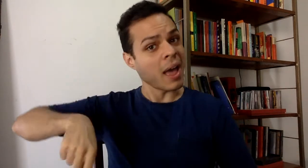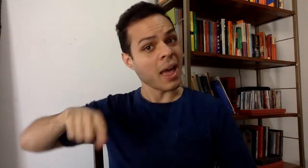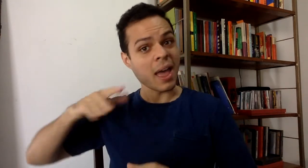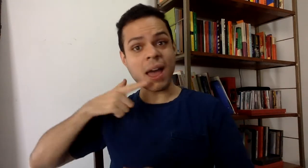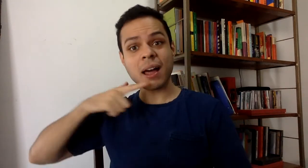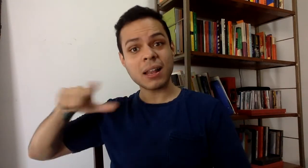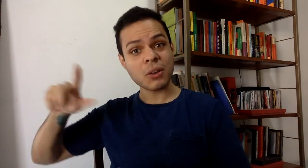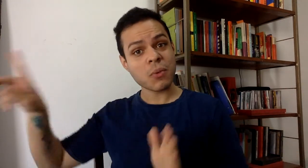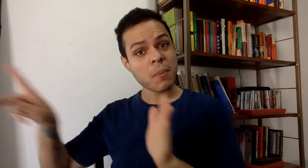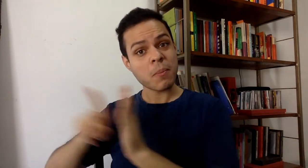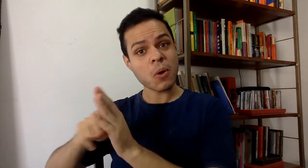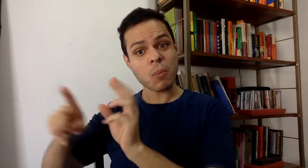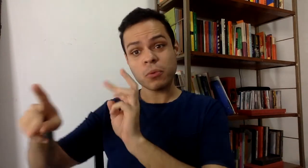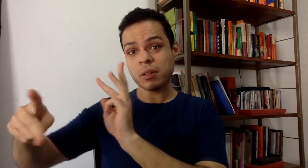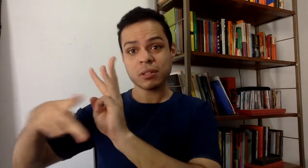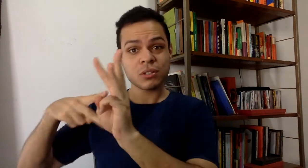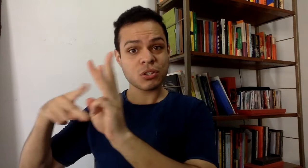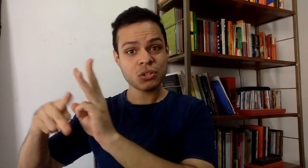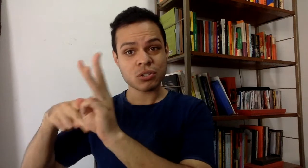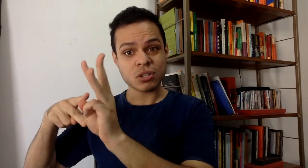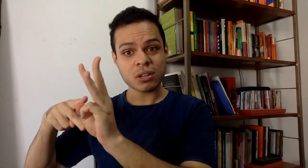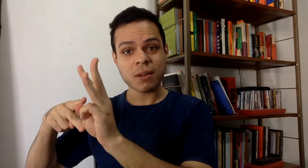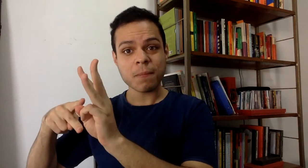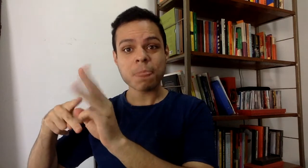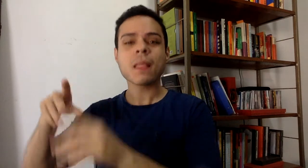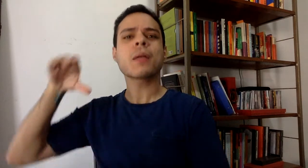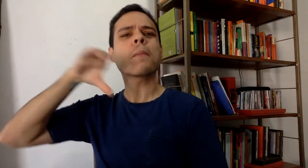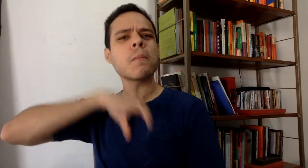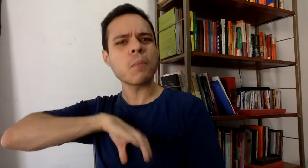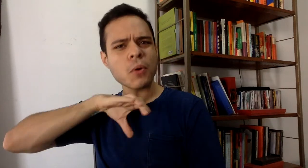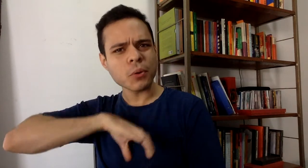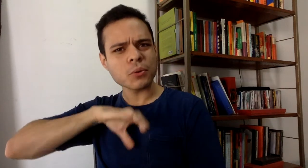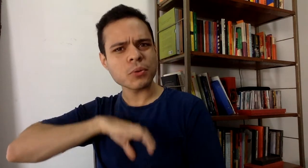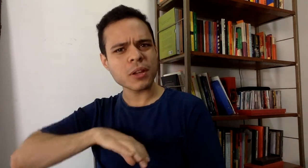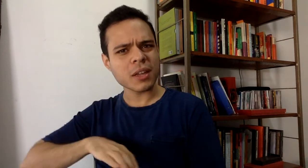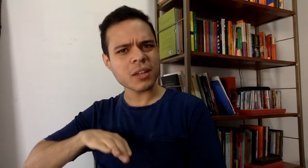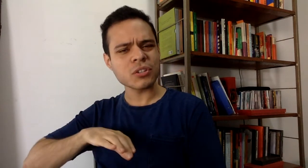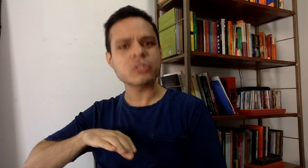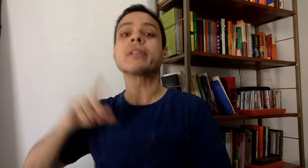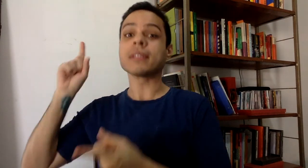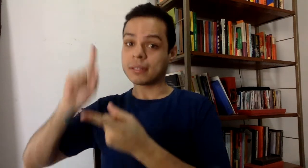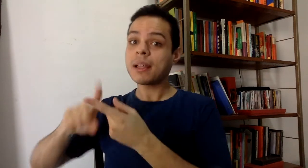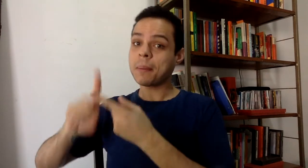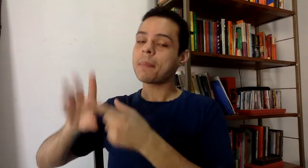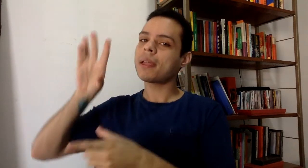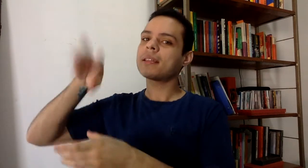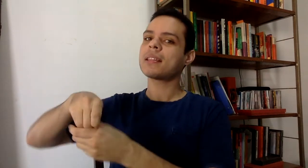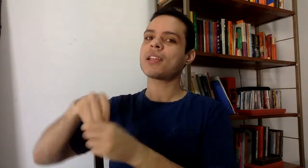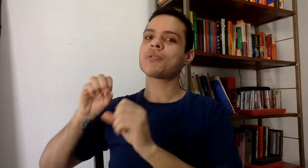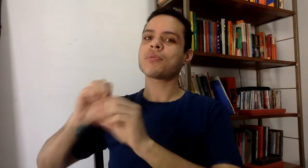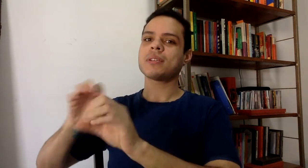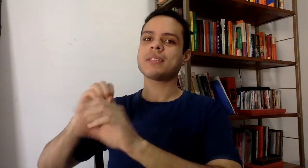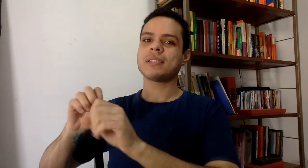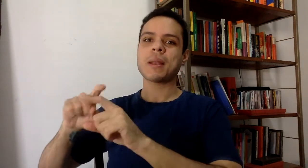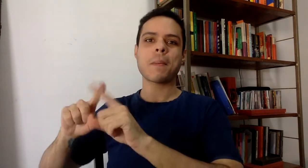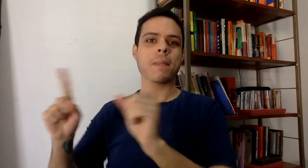eles utilizam para se comunicar dentro da escola. É a língua indígena. E o português também está presente no ambiente